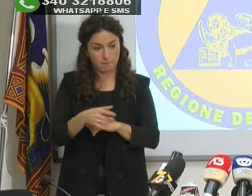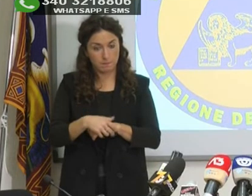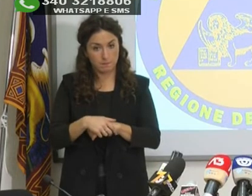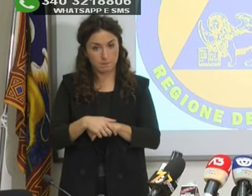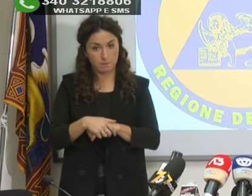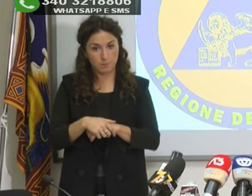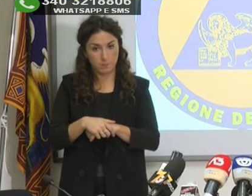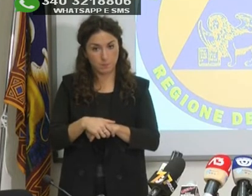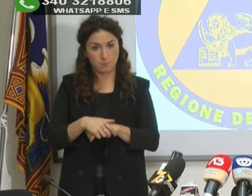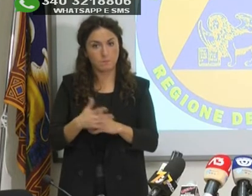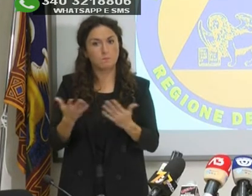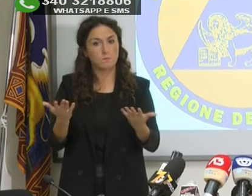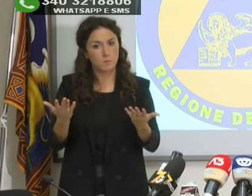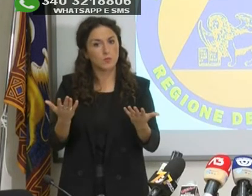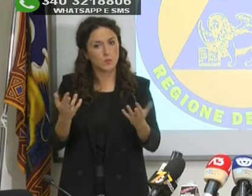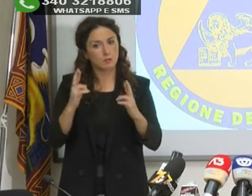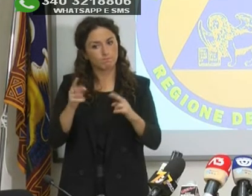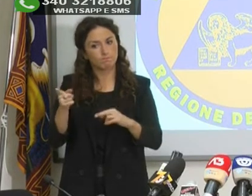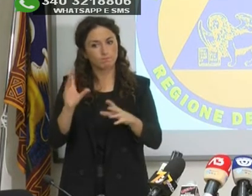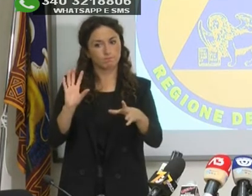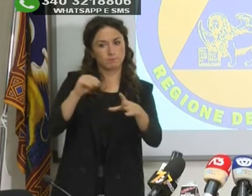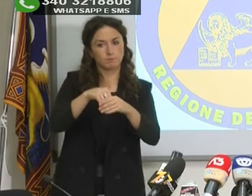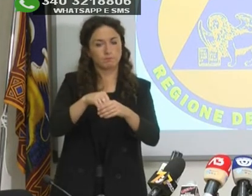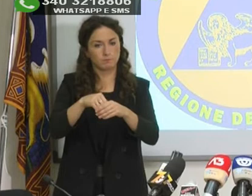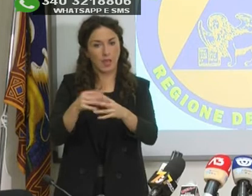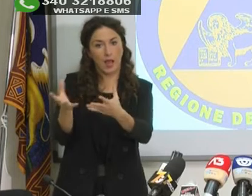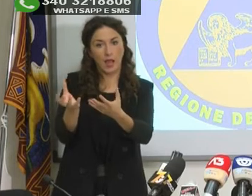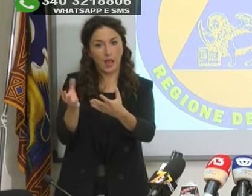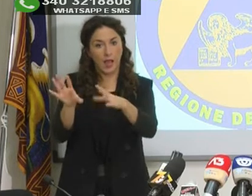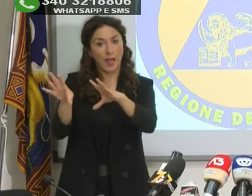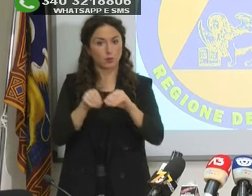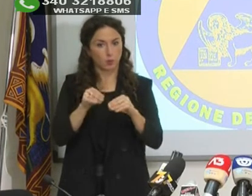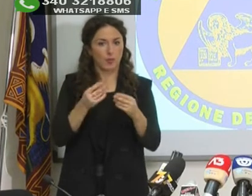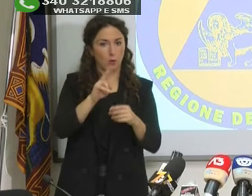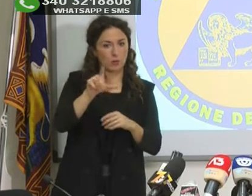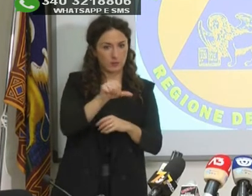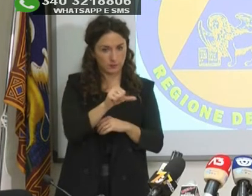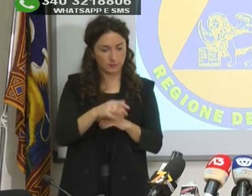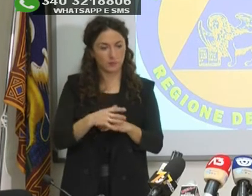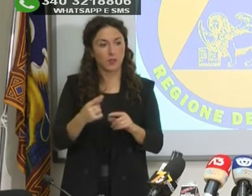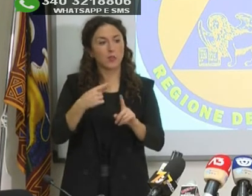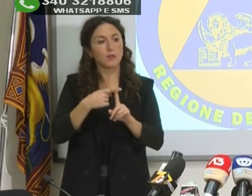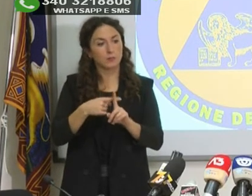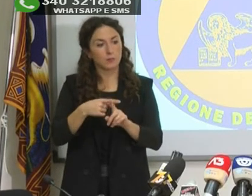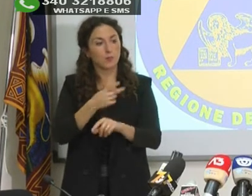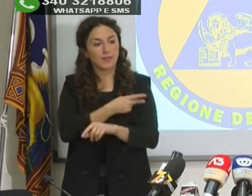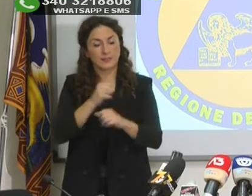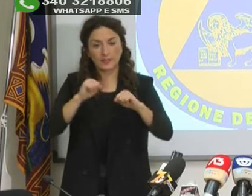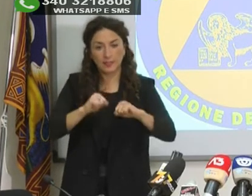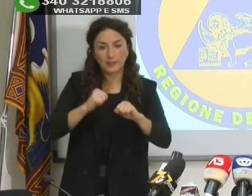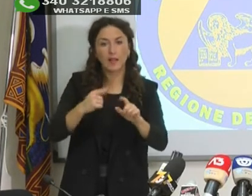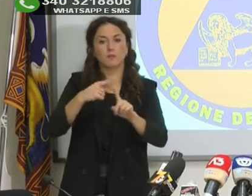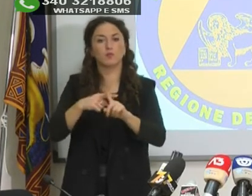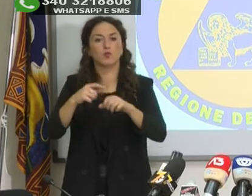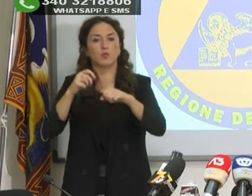chiaramente possibilità di inserirli e di poi farli assumere nelle varie USL. per assistenti sanitari e anche per i medici di